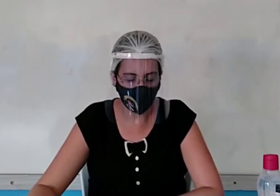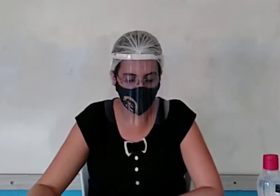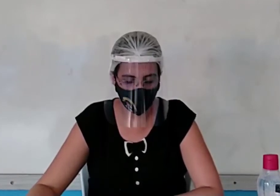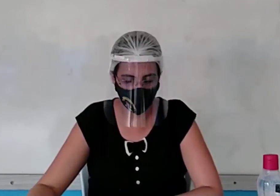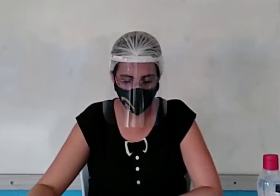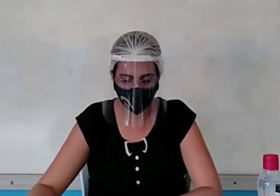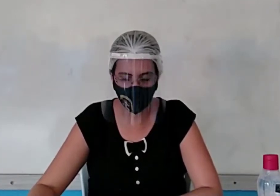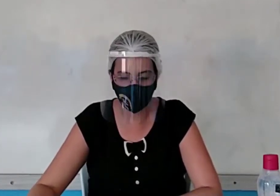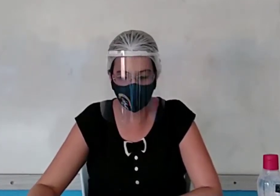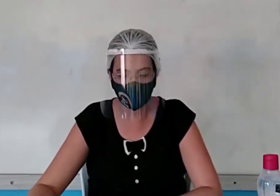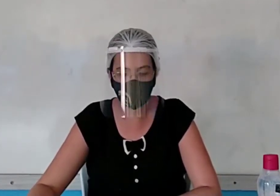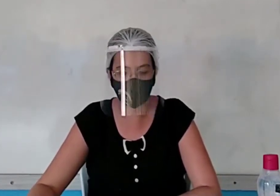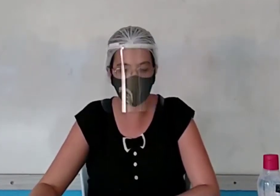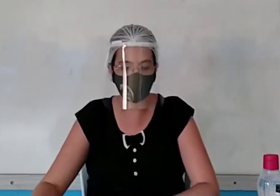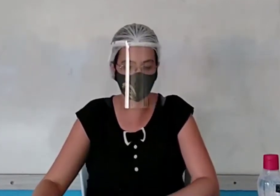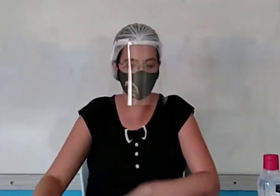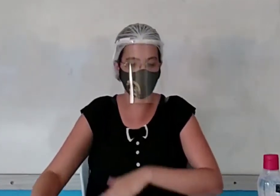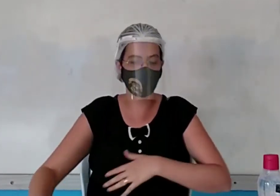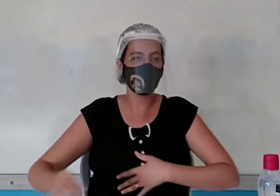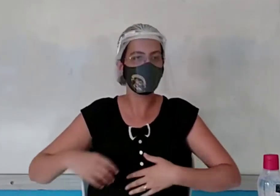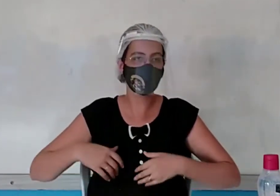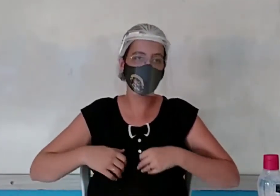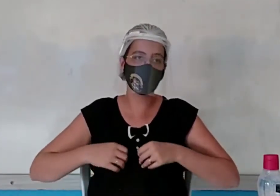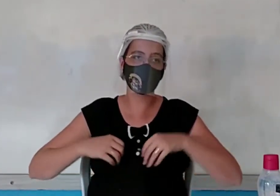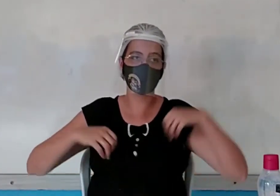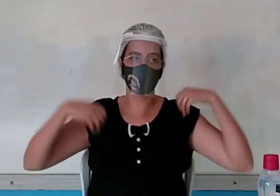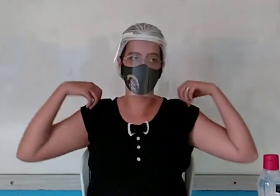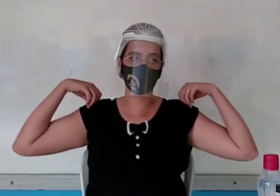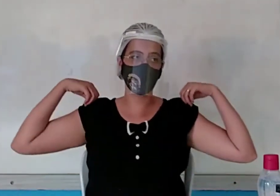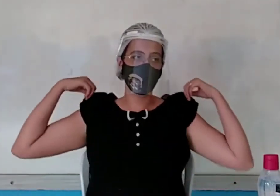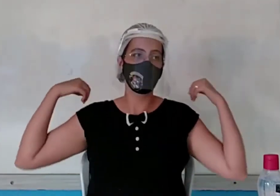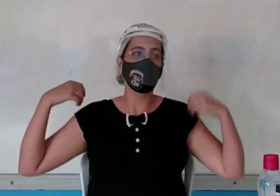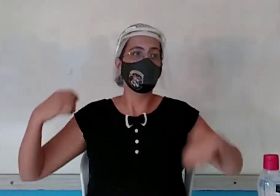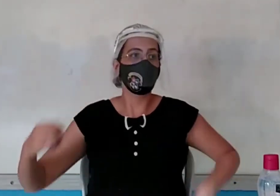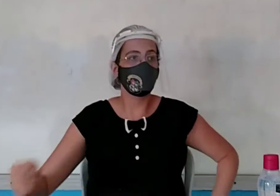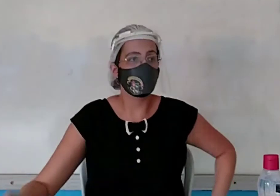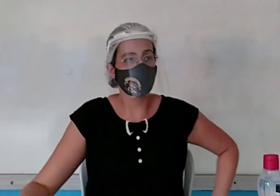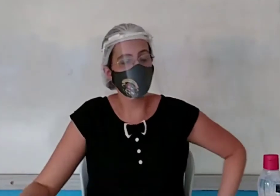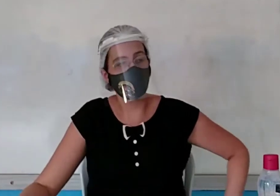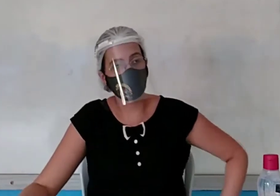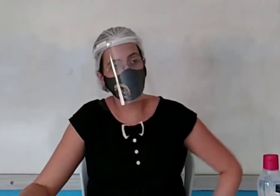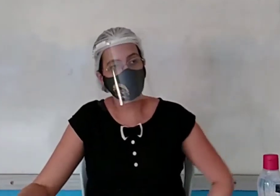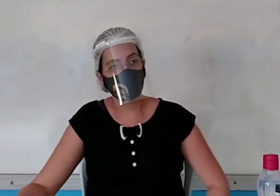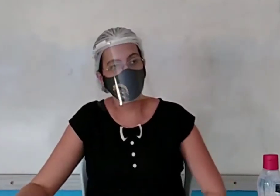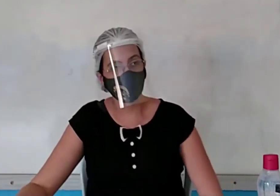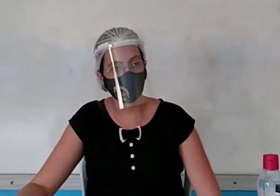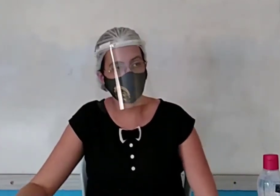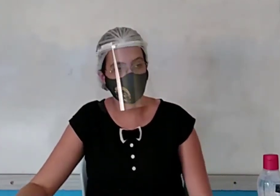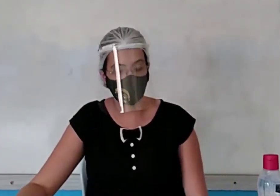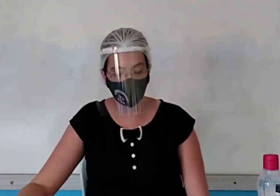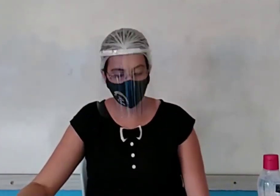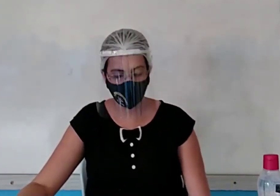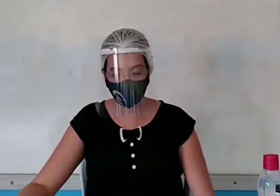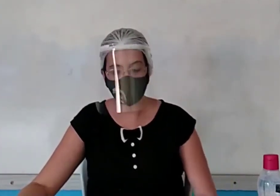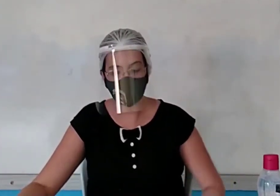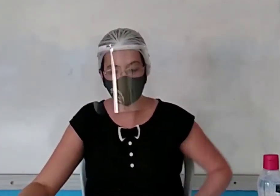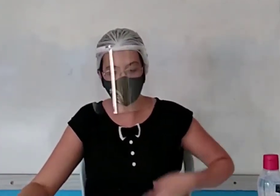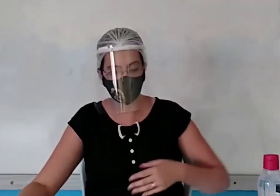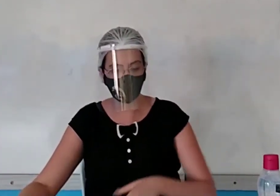4 e nós estamos falando sobre cuidar de um trânsito. A aula da semana passada foi nossa aula virtual. Eu